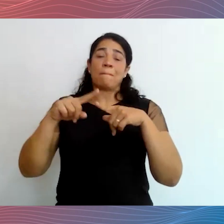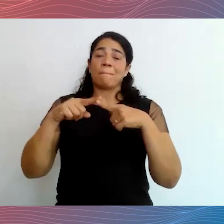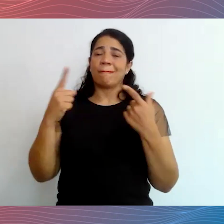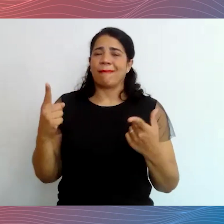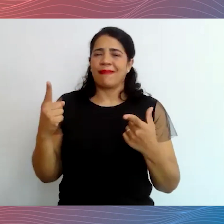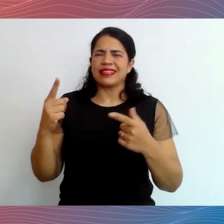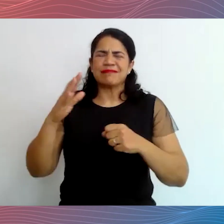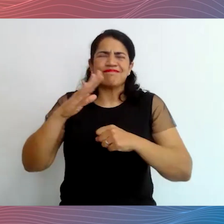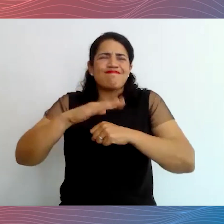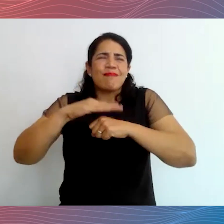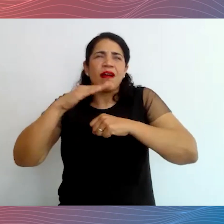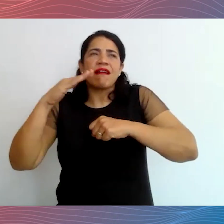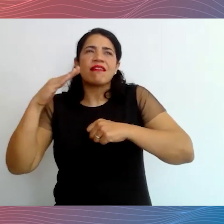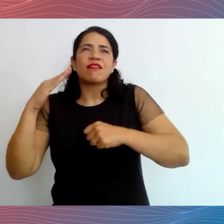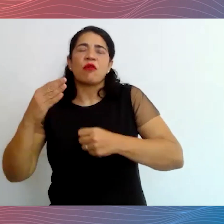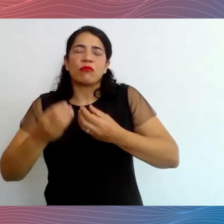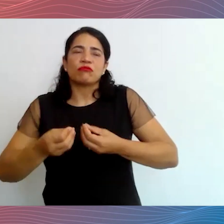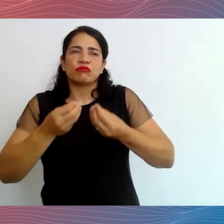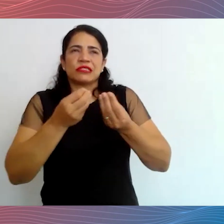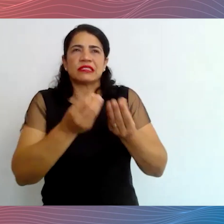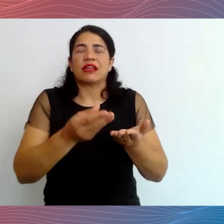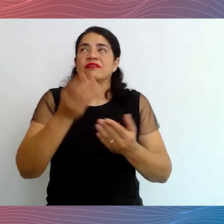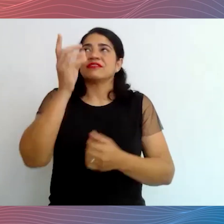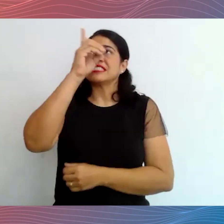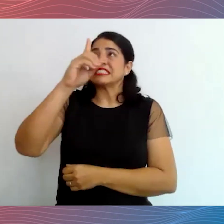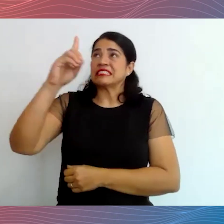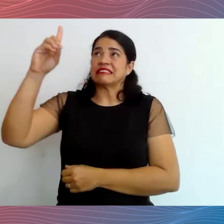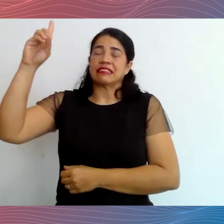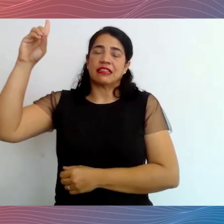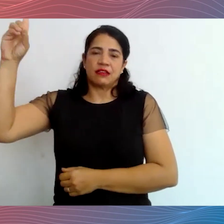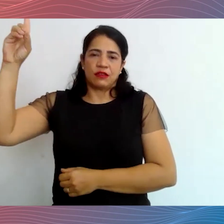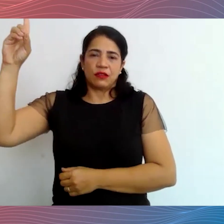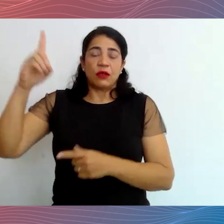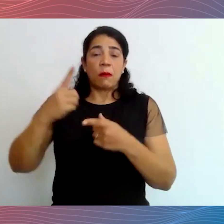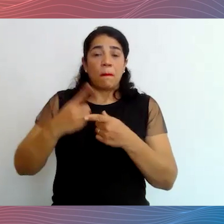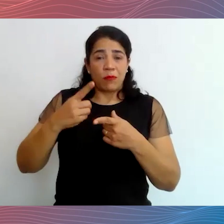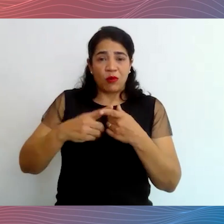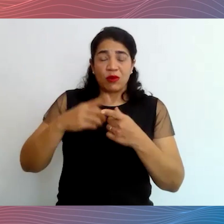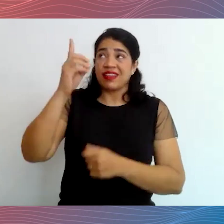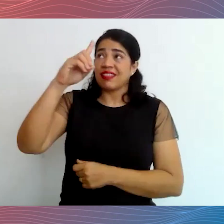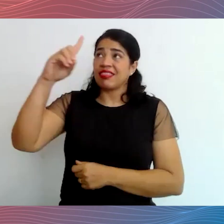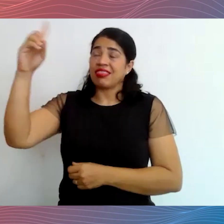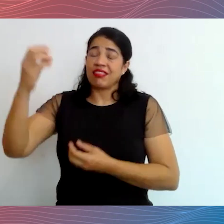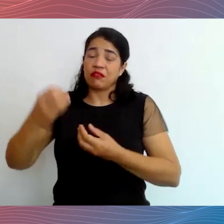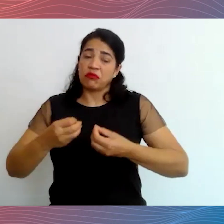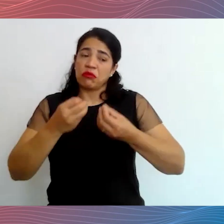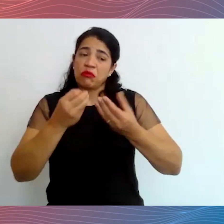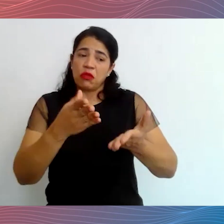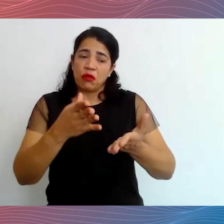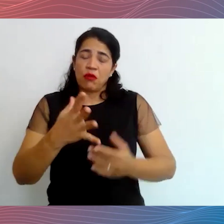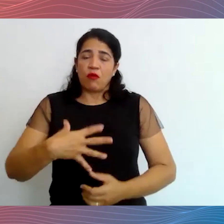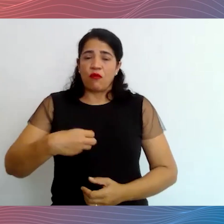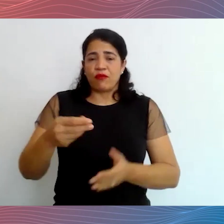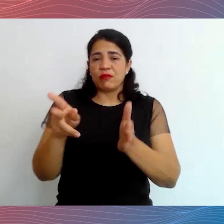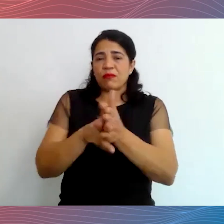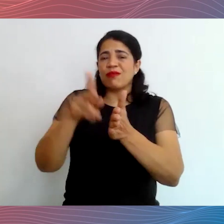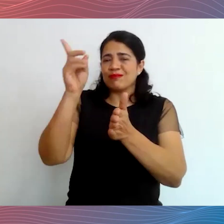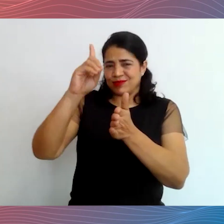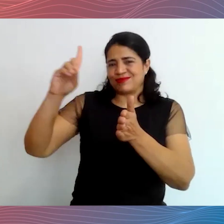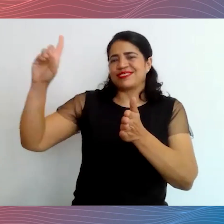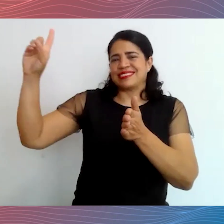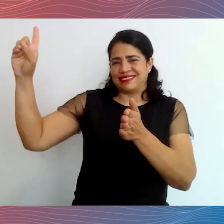Então essa vida está em nós. Nós passamos a amar os irmãos, nós passamos a cuidar das